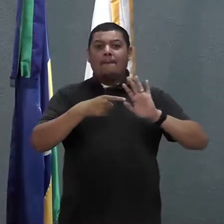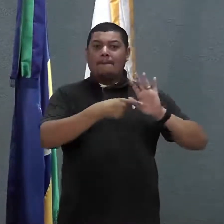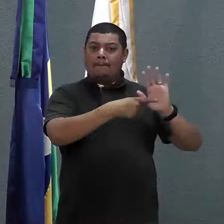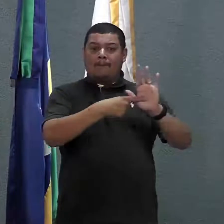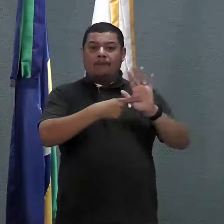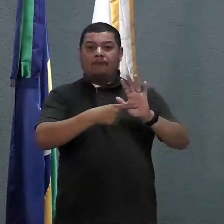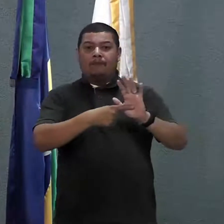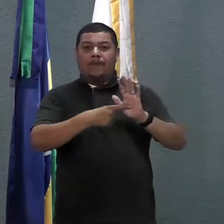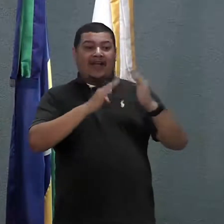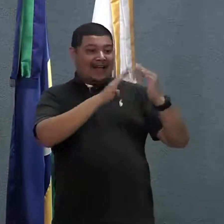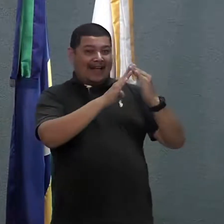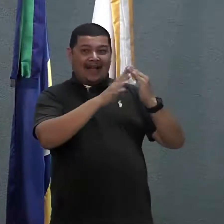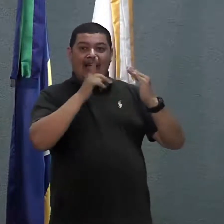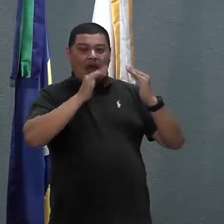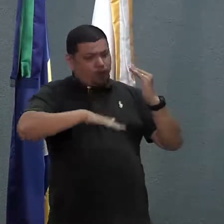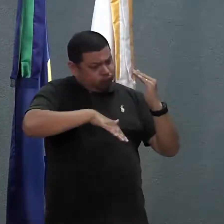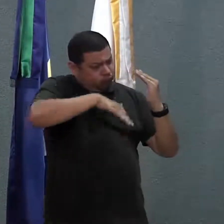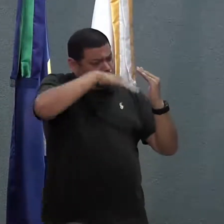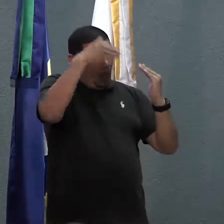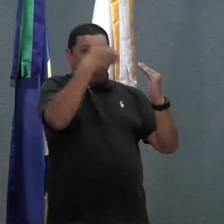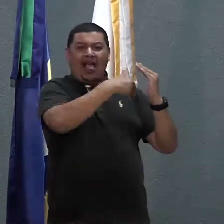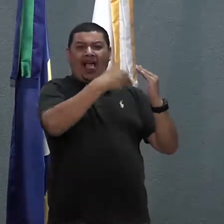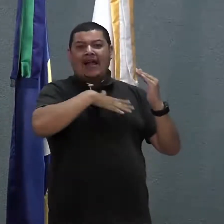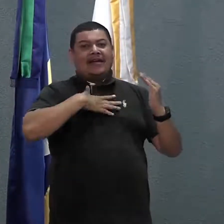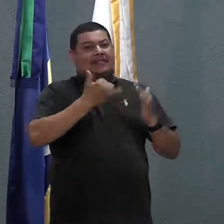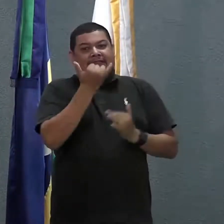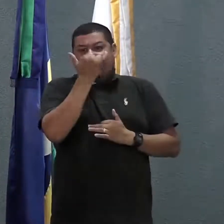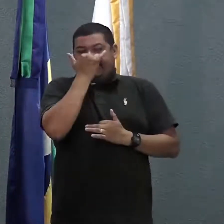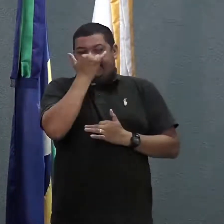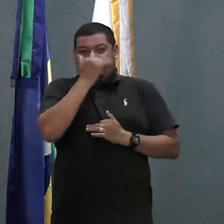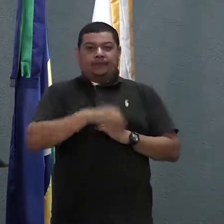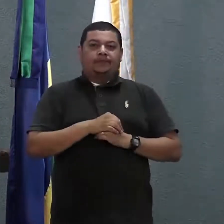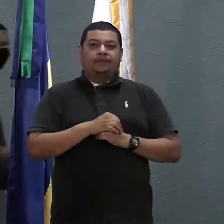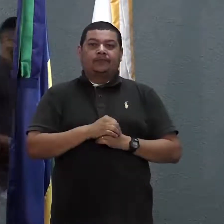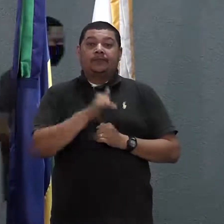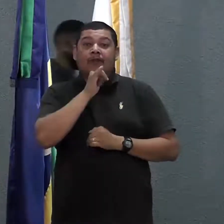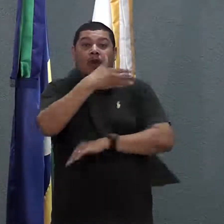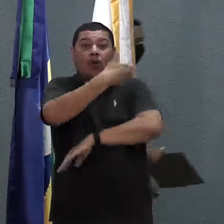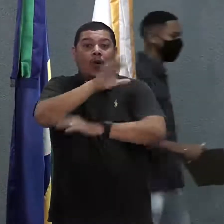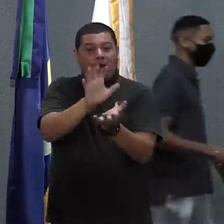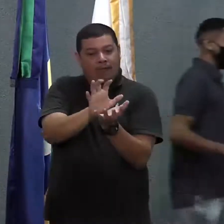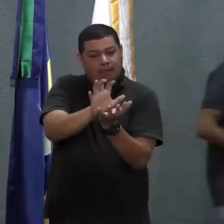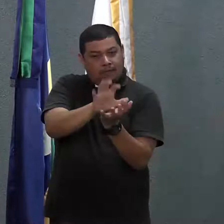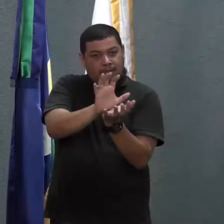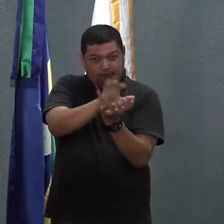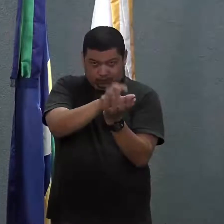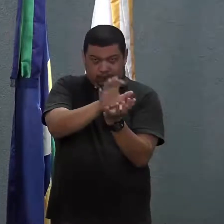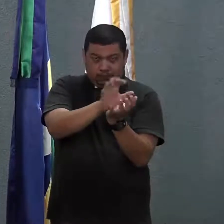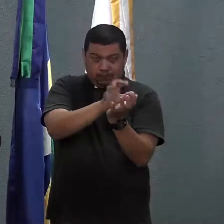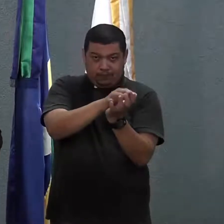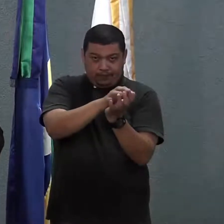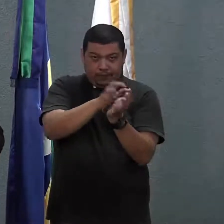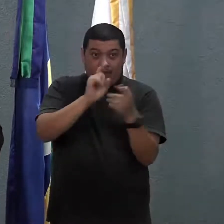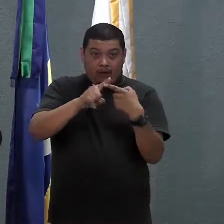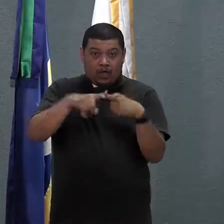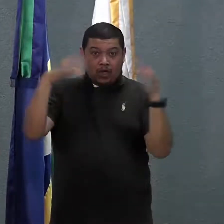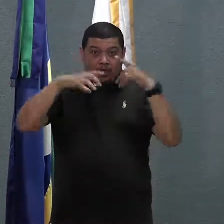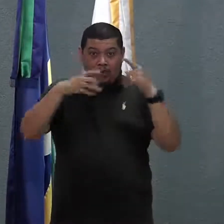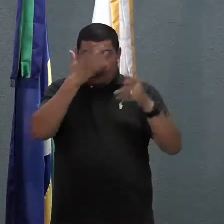alagadas, se for para fazer como foi feita a Avenida Recife, em que começa a chover, o pessoal já fica sem